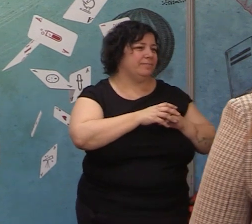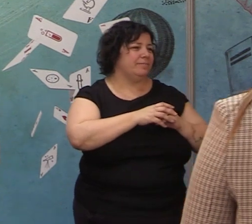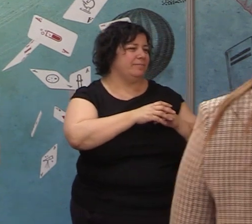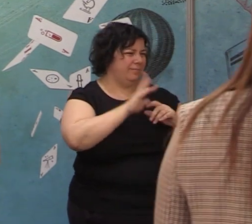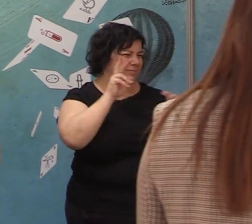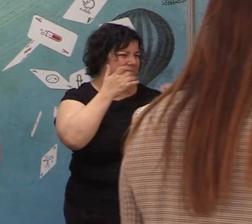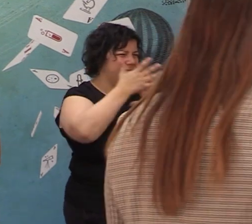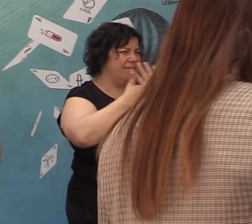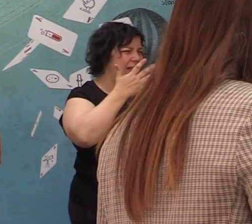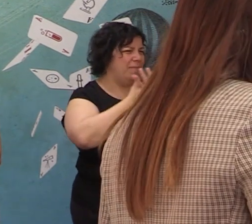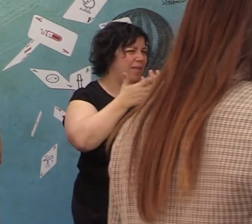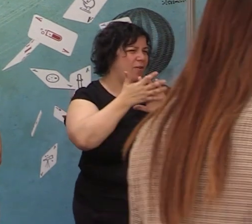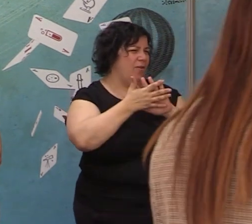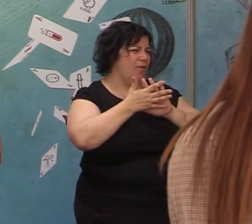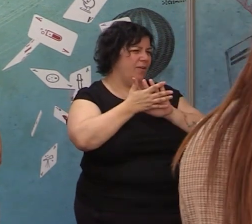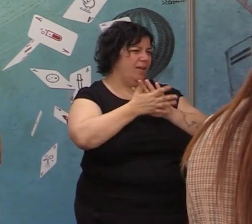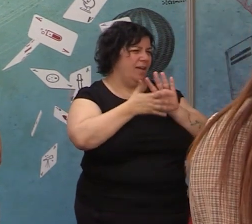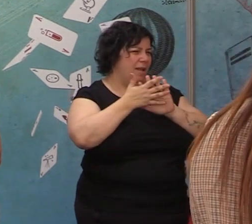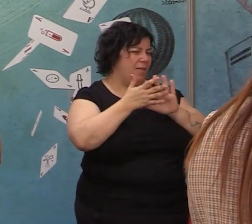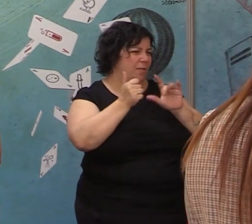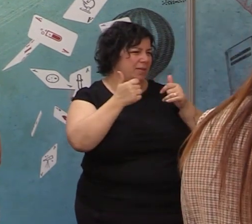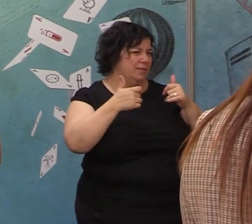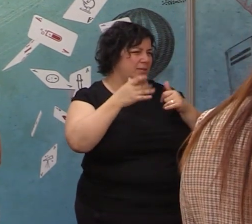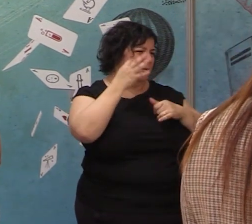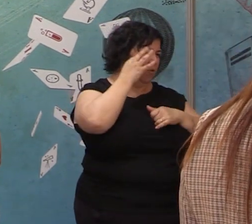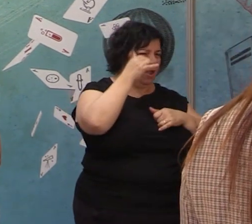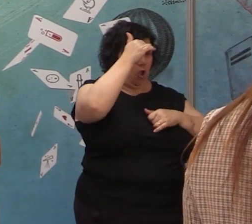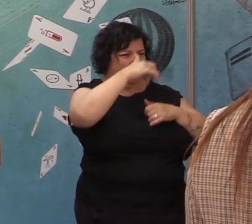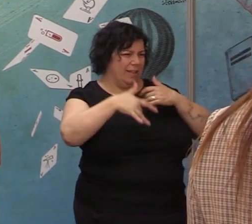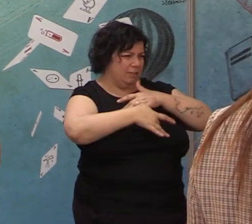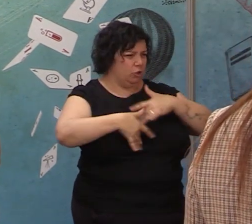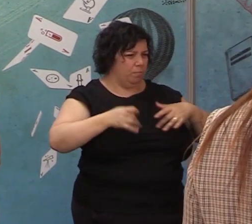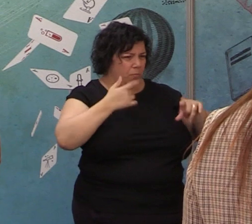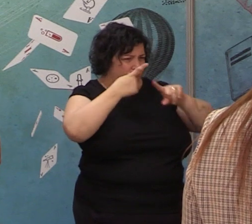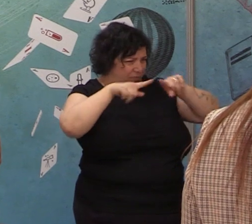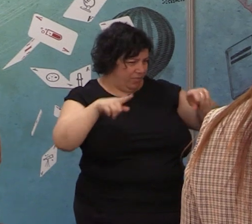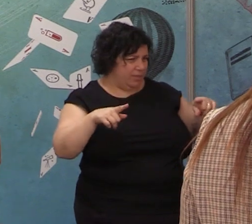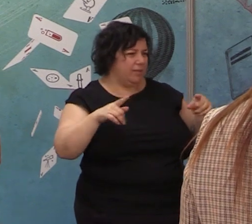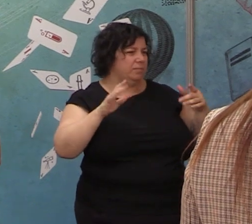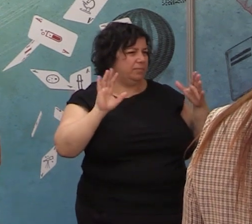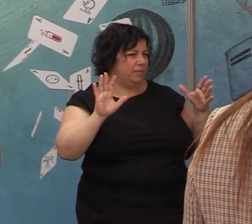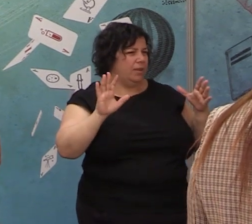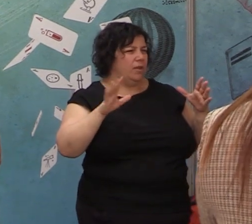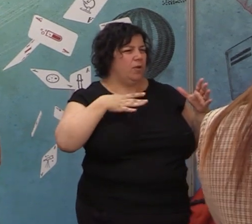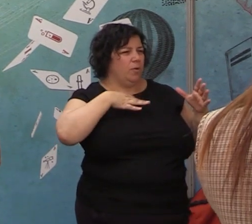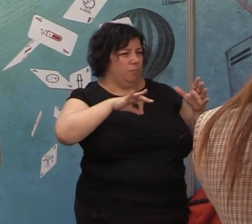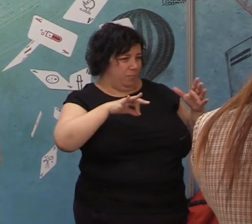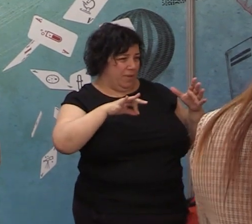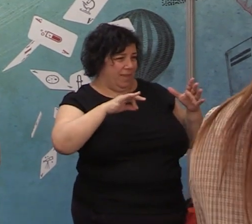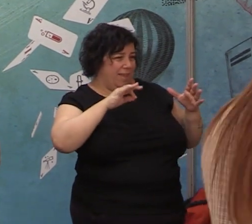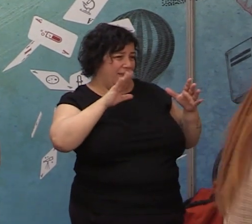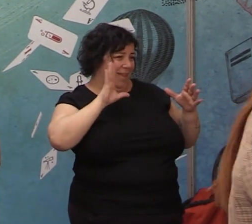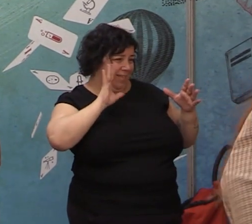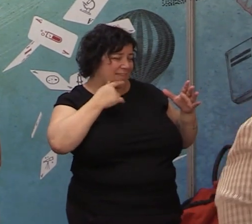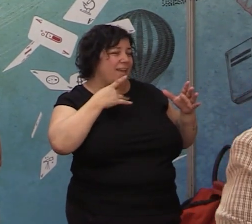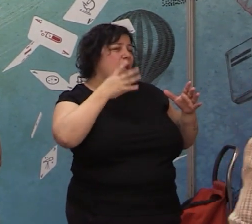Ha hablado de que los síntomas de la mujer y los hombres son ligeramente distintos. Pues si podrías darnos, sobre todo como tú dices,